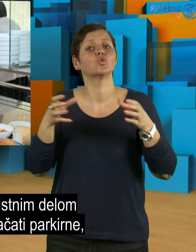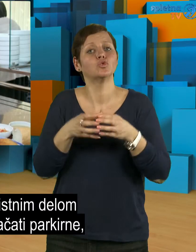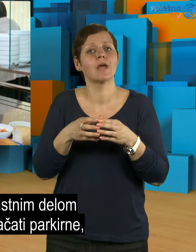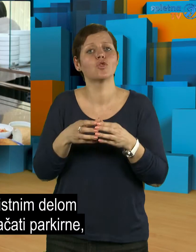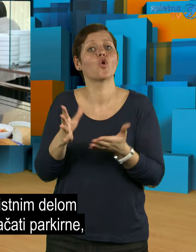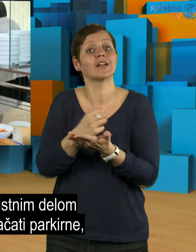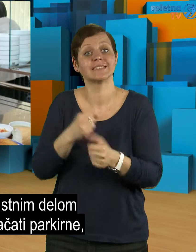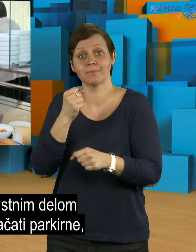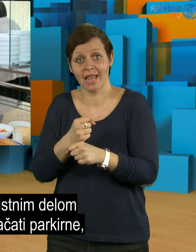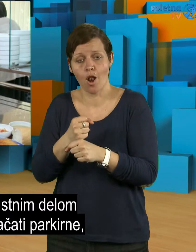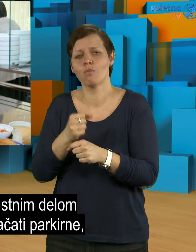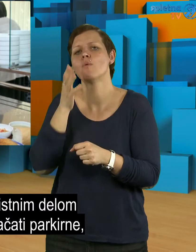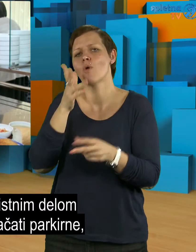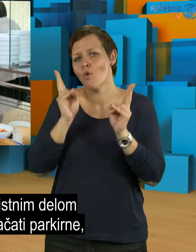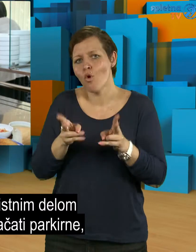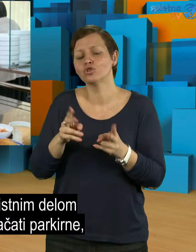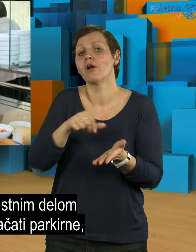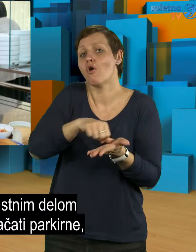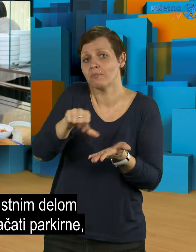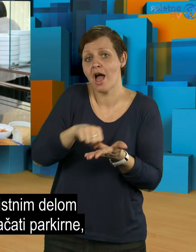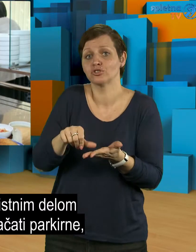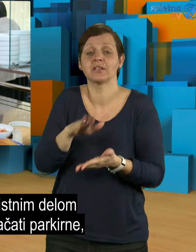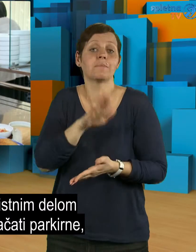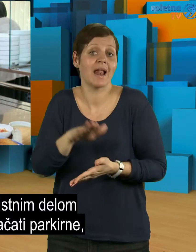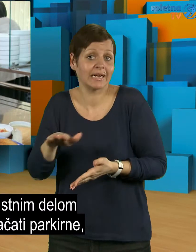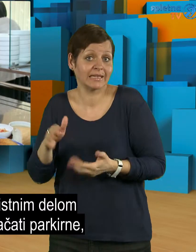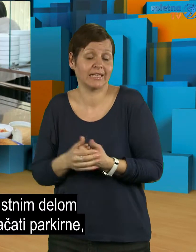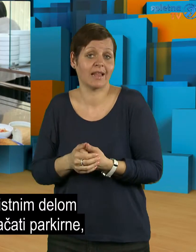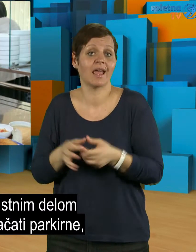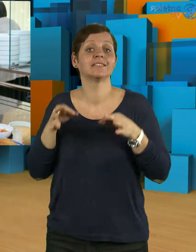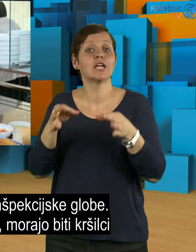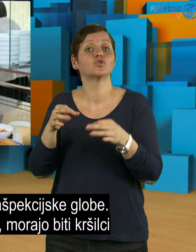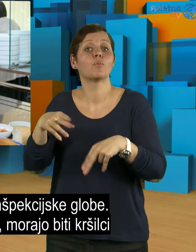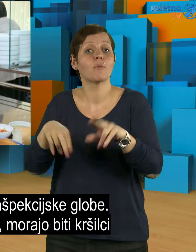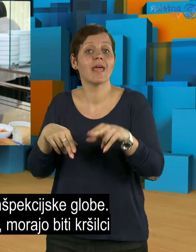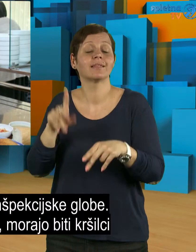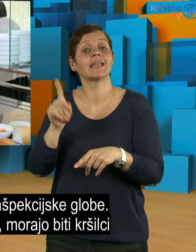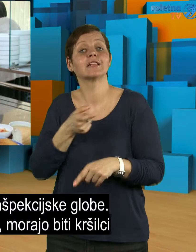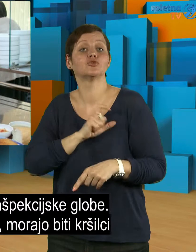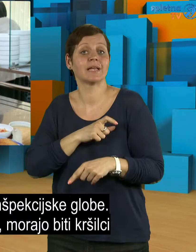Z družbeno koristnim delom bo mogoče odplačati parkirne, cestnoprometne in inšpekcijske